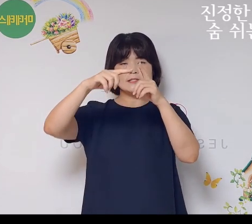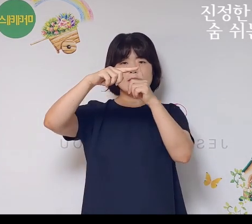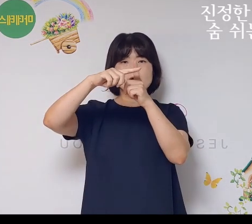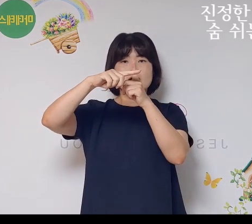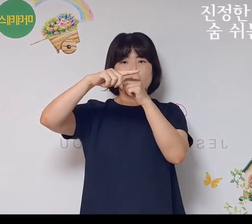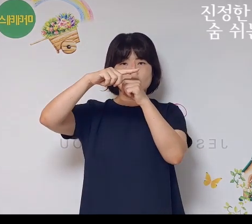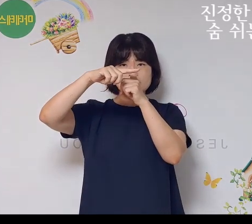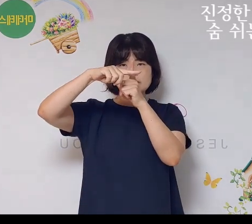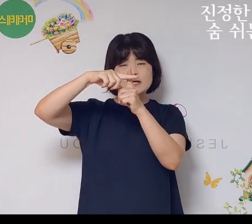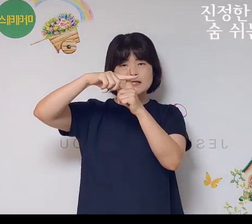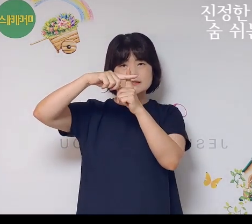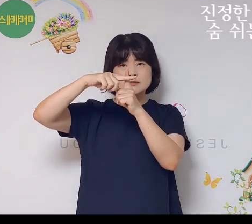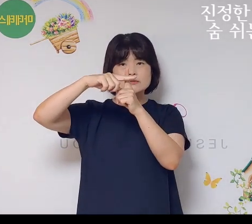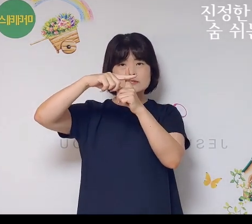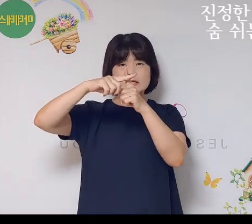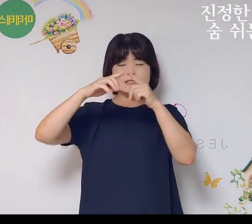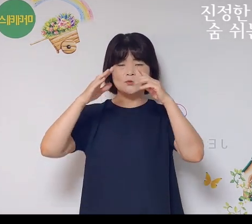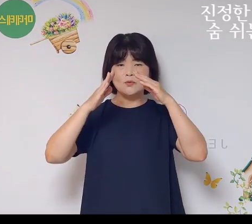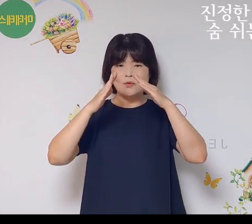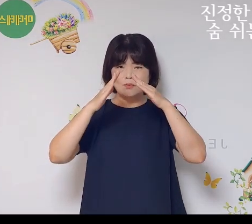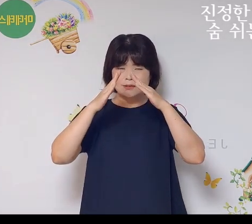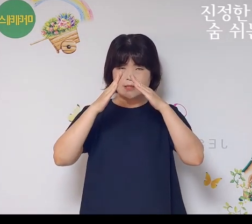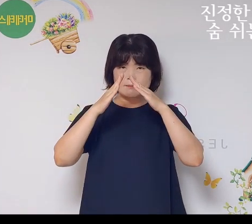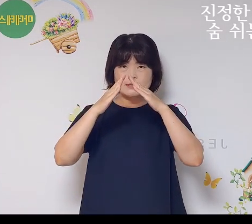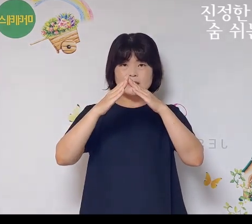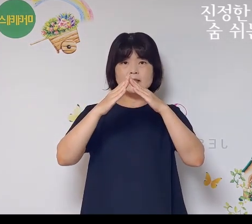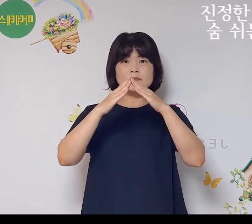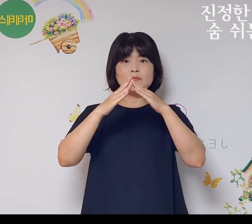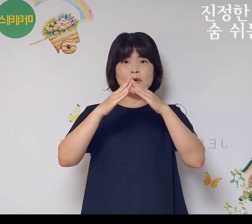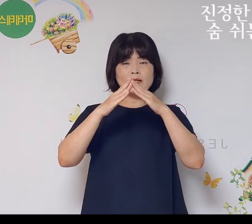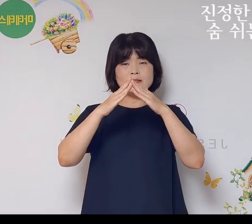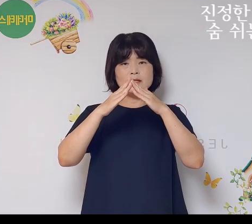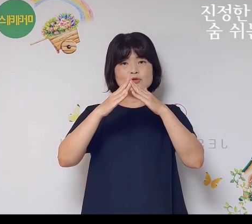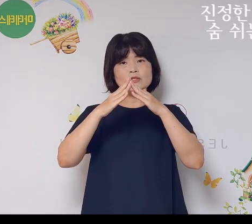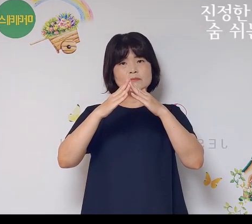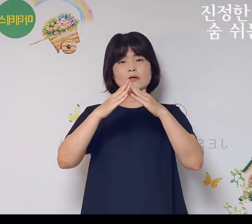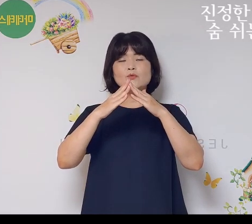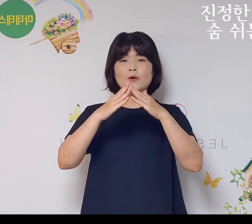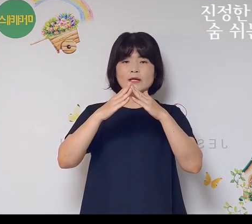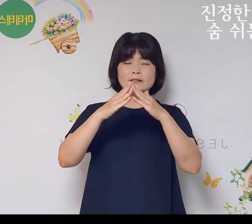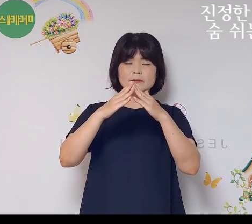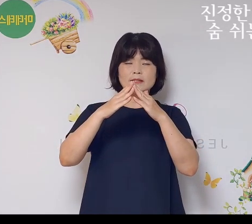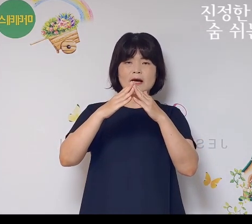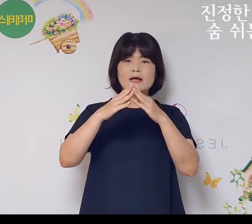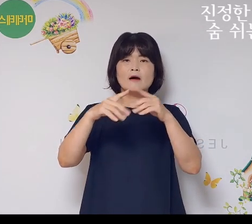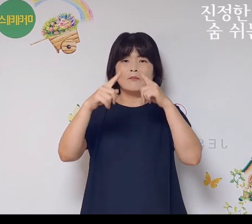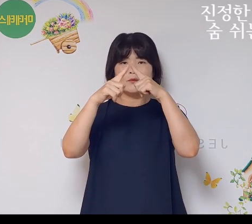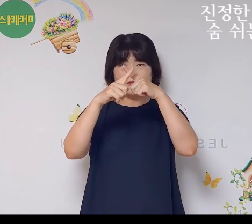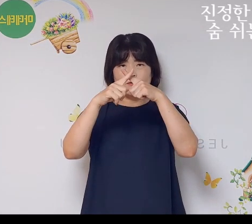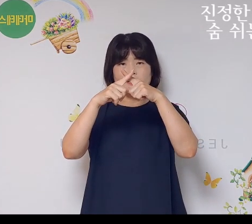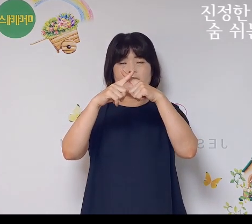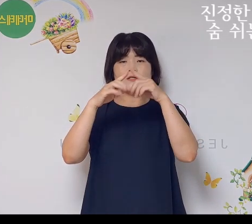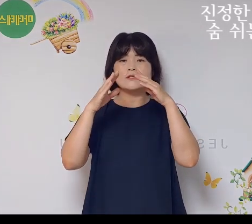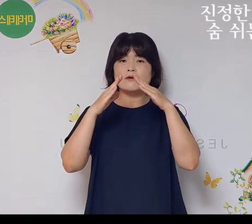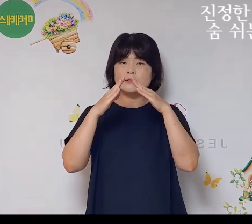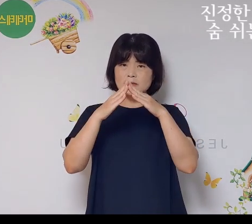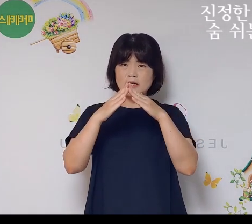그래서 십자가를 크로스를 하시고 그 다음에 집을 모양을 해주시면 교회가 됩니다. 뭐 이렇게 하셔서 십자가